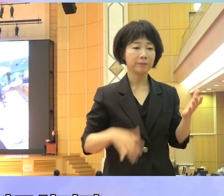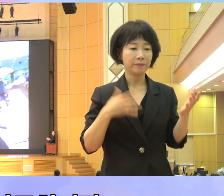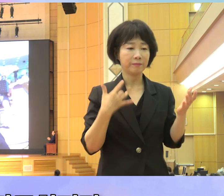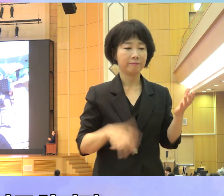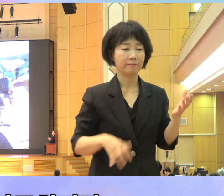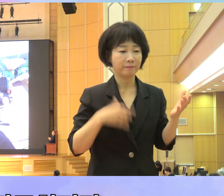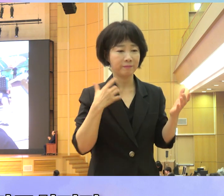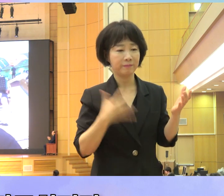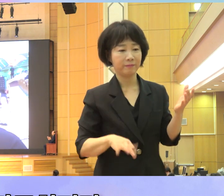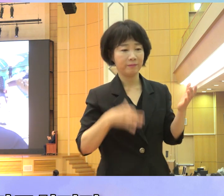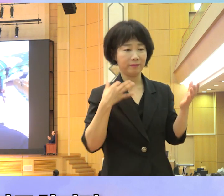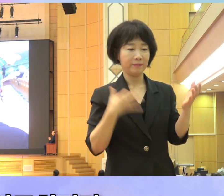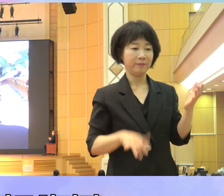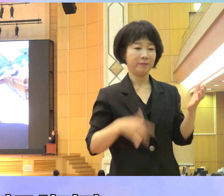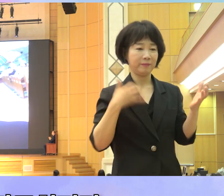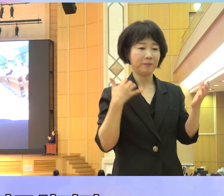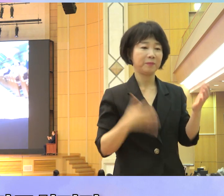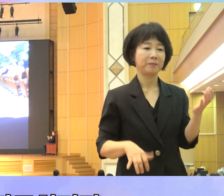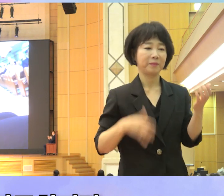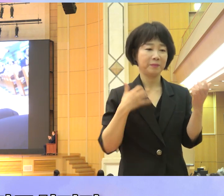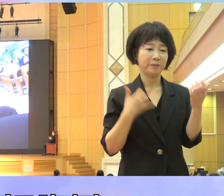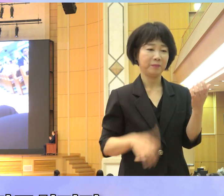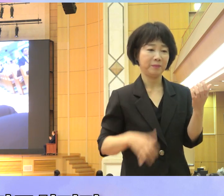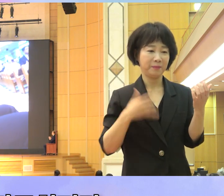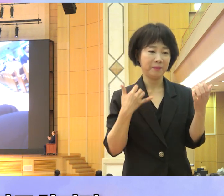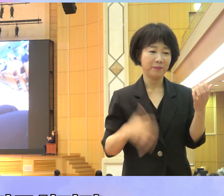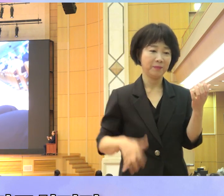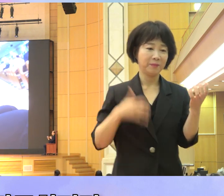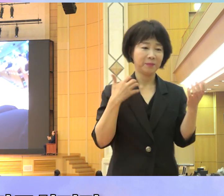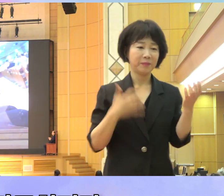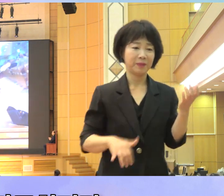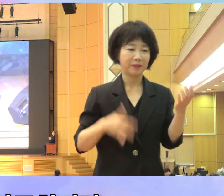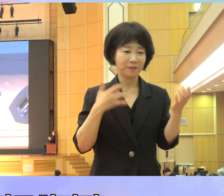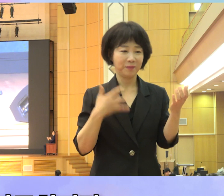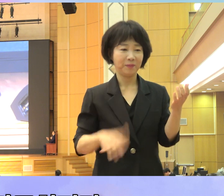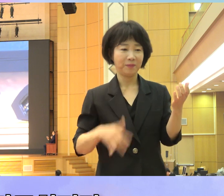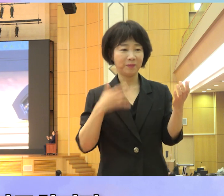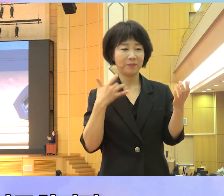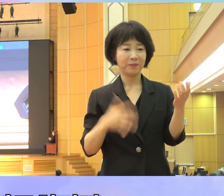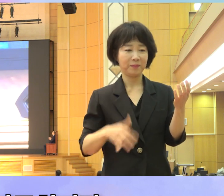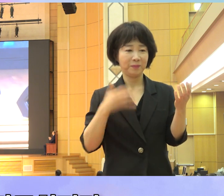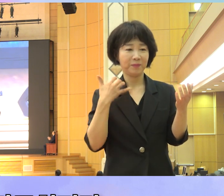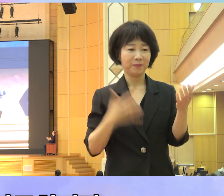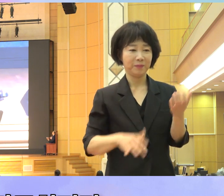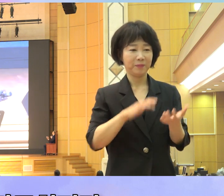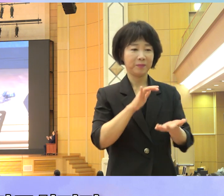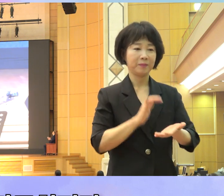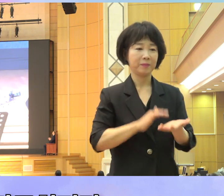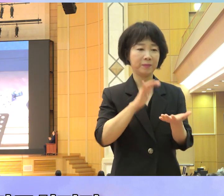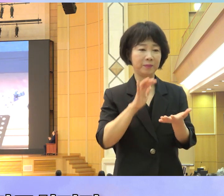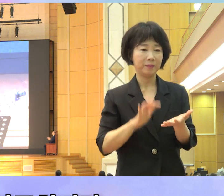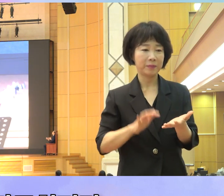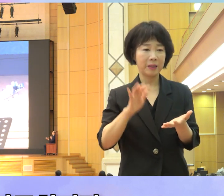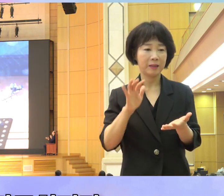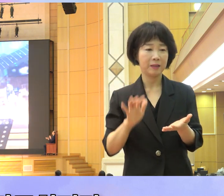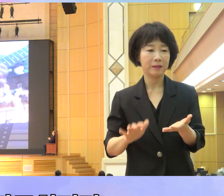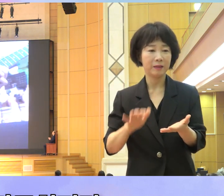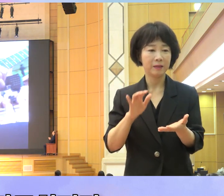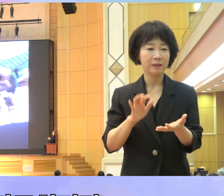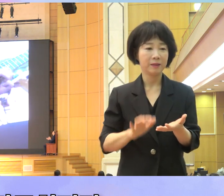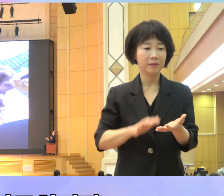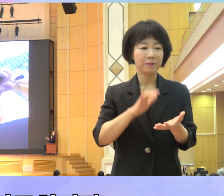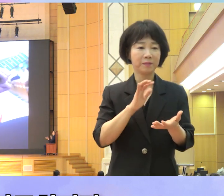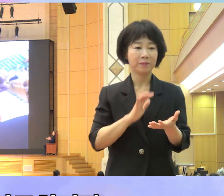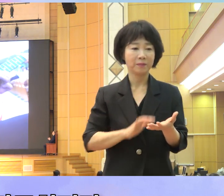이어서 항상 나를 지켜보시고 나를 힘주시는 주님을 찬양하시겠습니다.